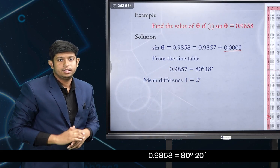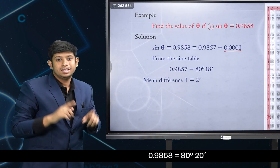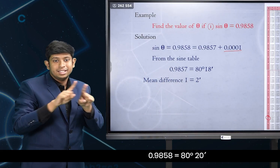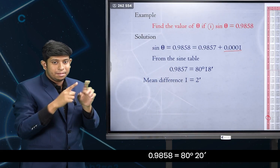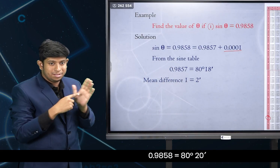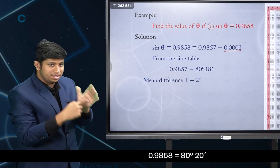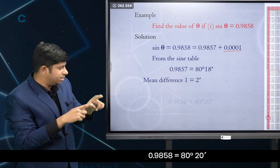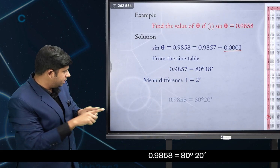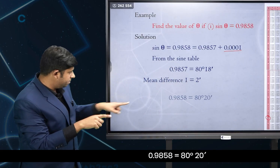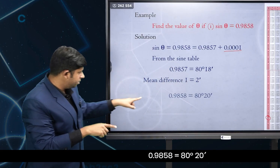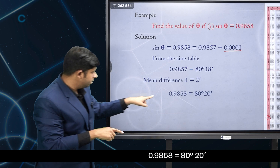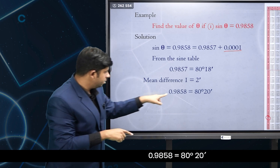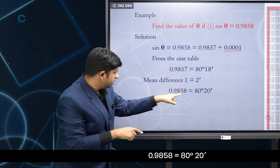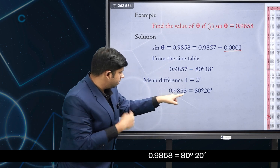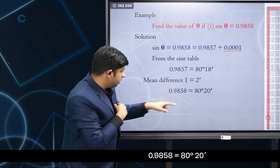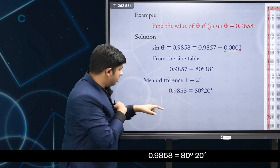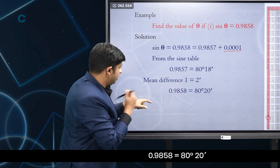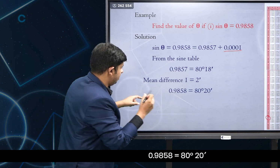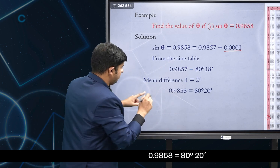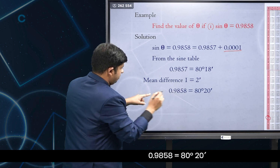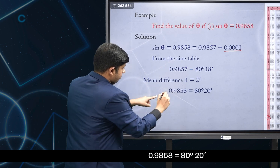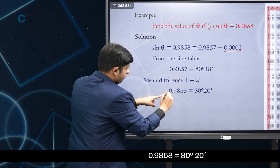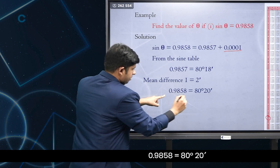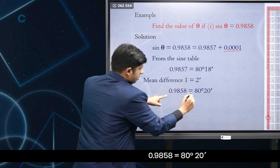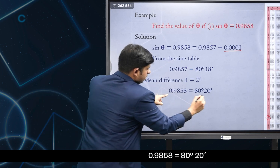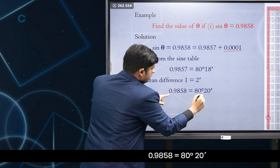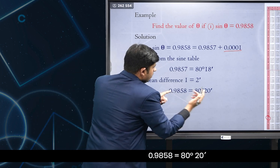जीरो पॉइंट 9858 इज इक्वल 80 डिग्री 20 मिनट.